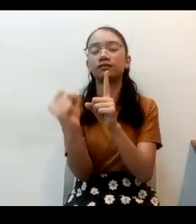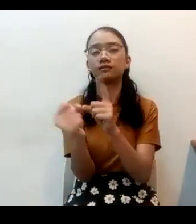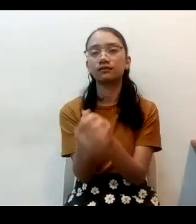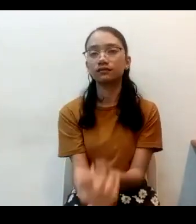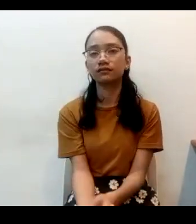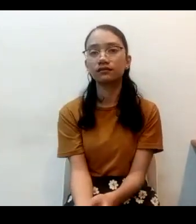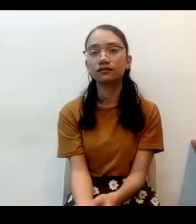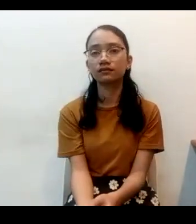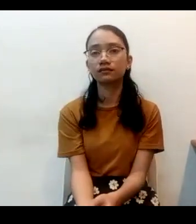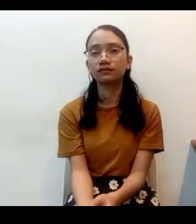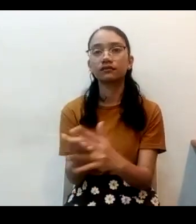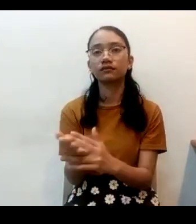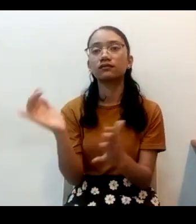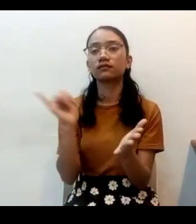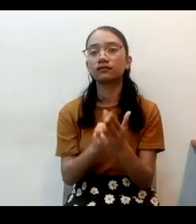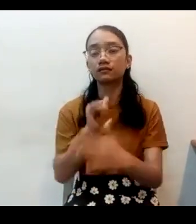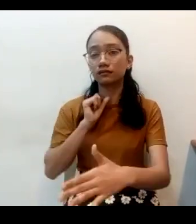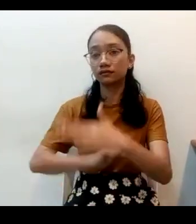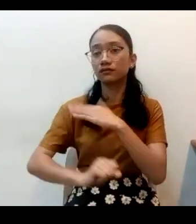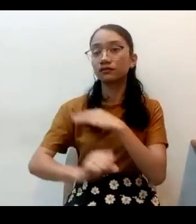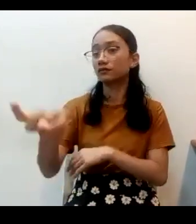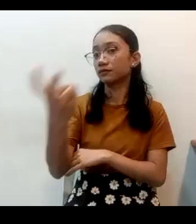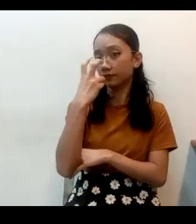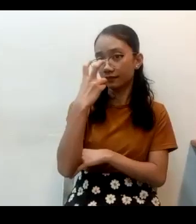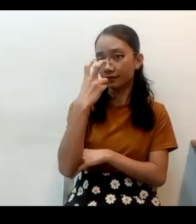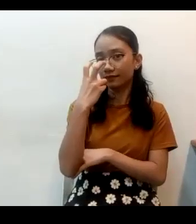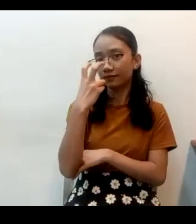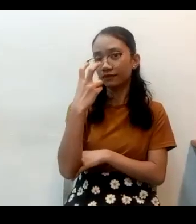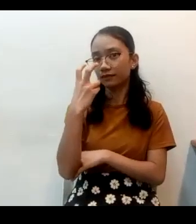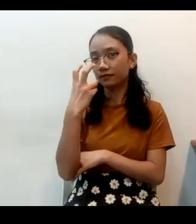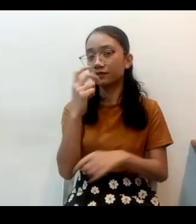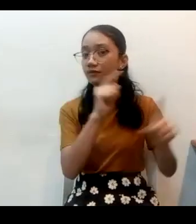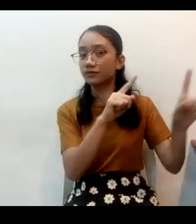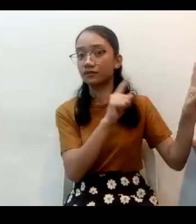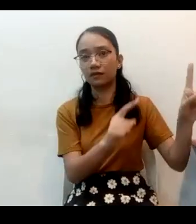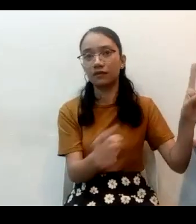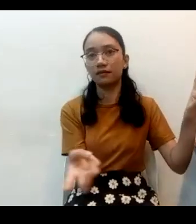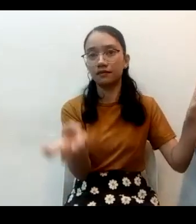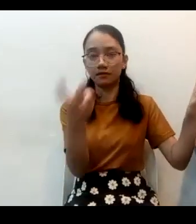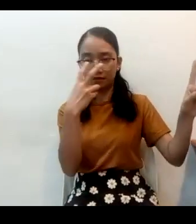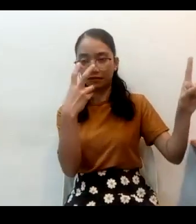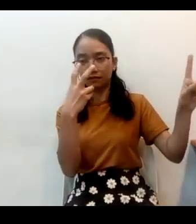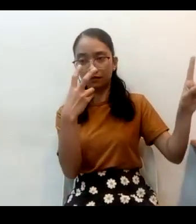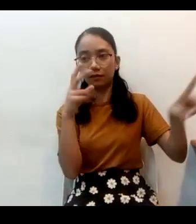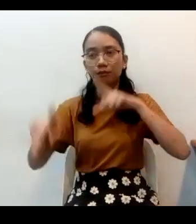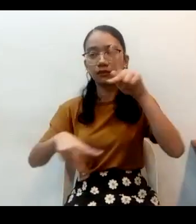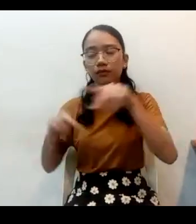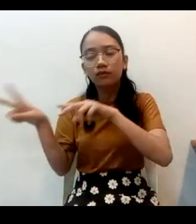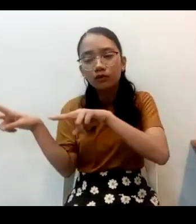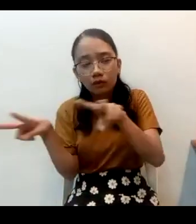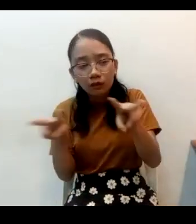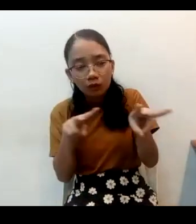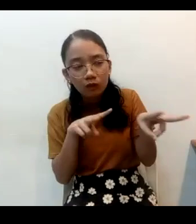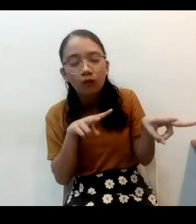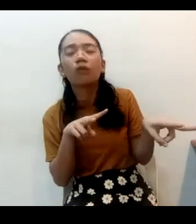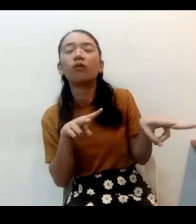through this born blind, when he opened the eyes, all people realized Jesus is the light of the world. Kaya nga po sa